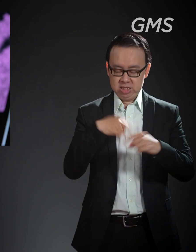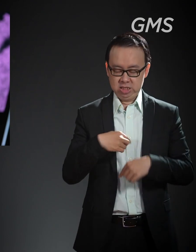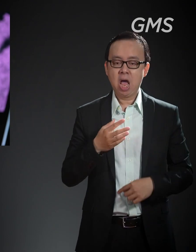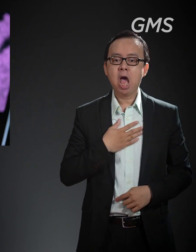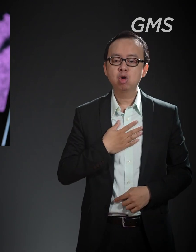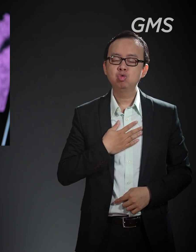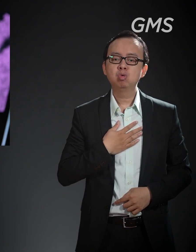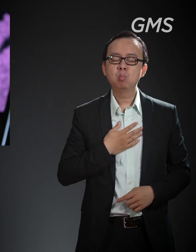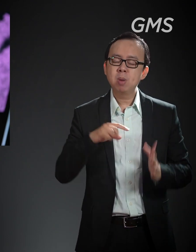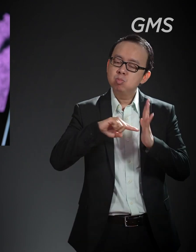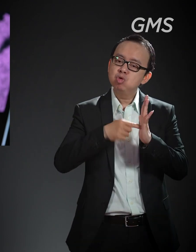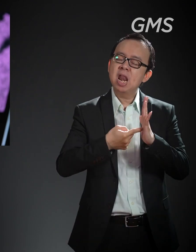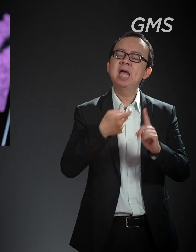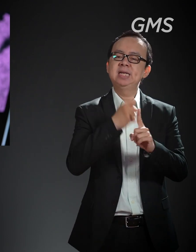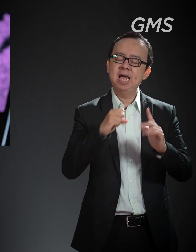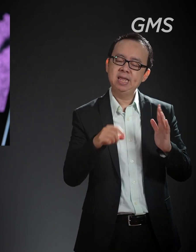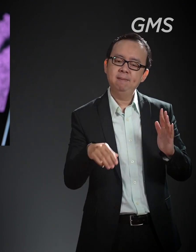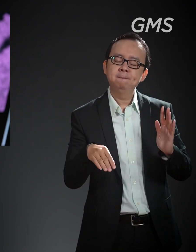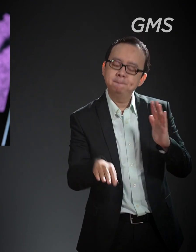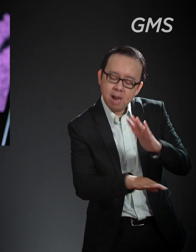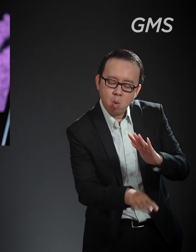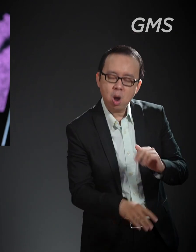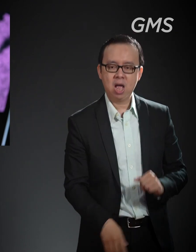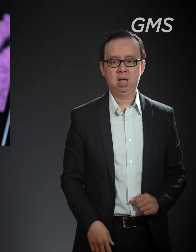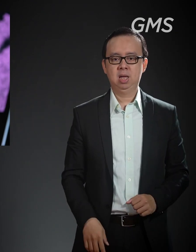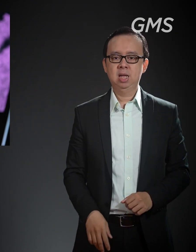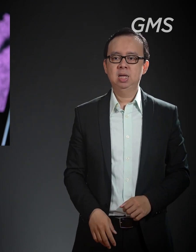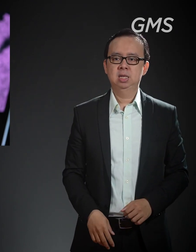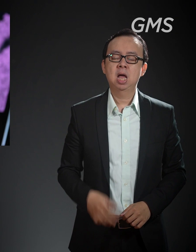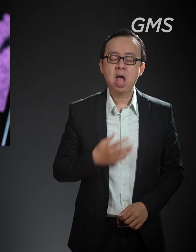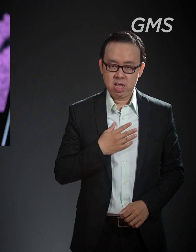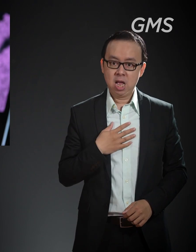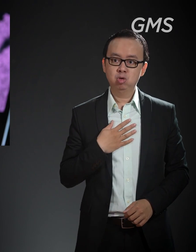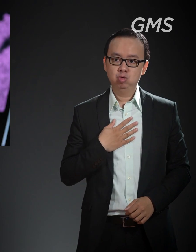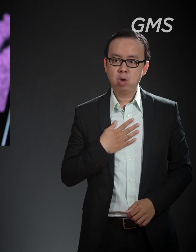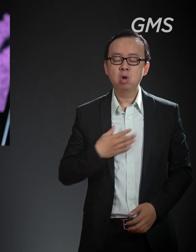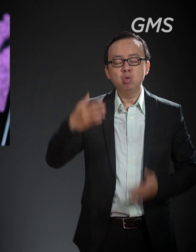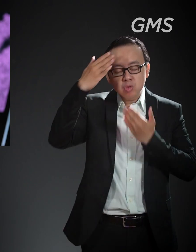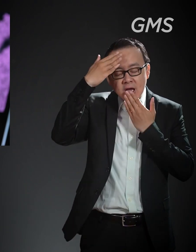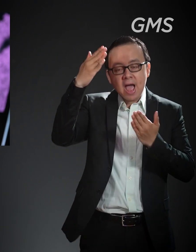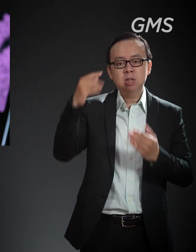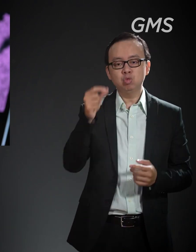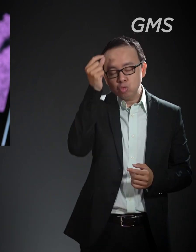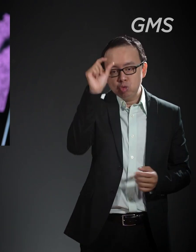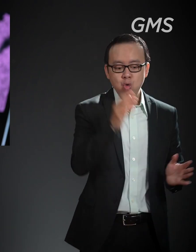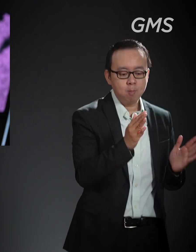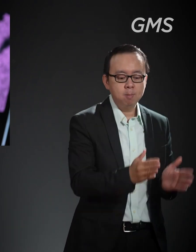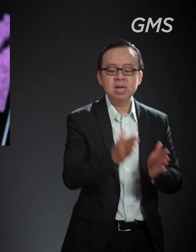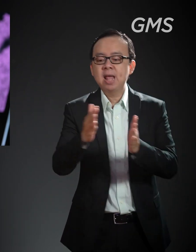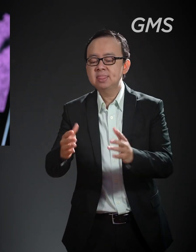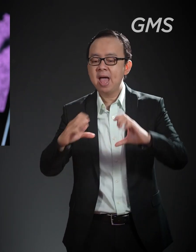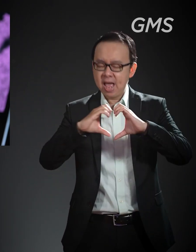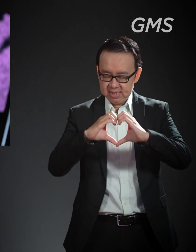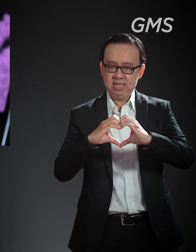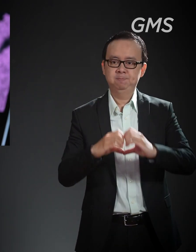itu minimalis buat keluarga kami. Belajar untuk taat dan menata hati. Itu gak pernah luput, setiap bulan saya pasti lakukan